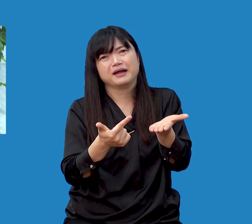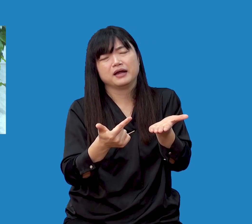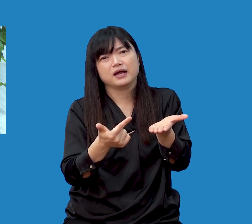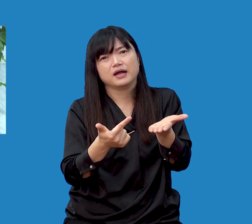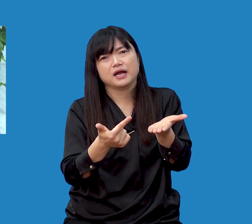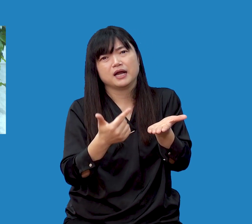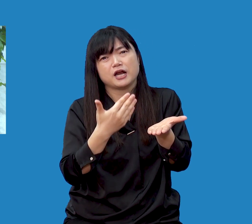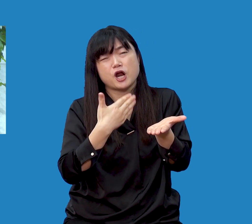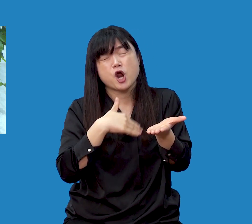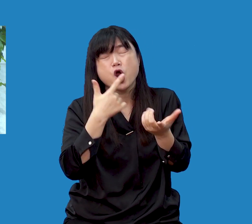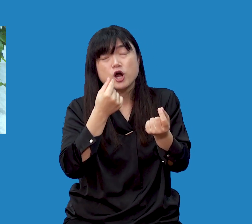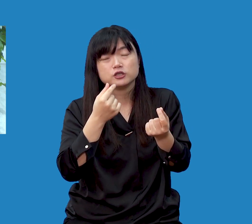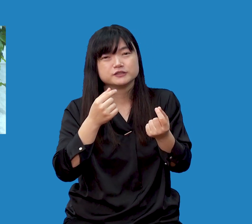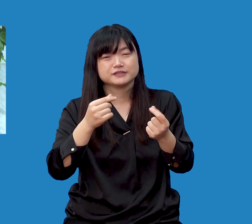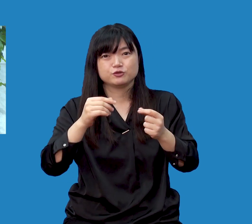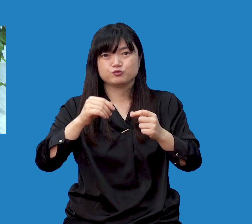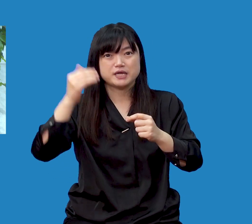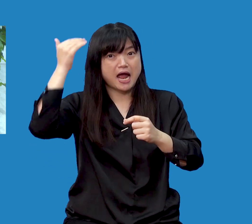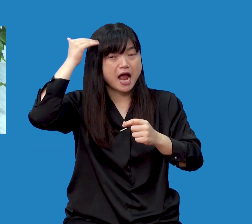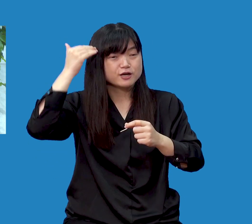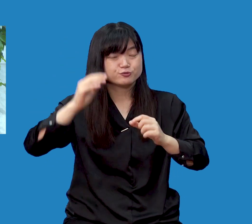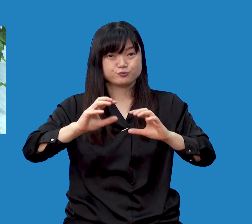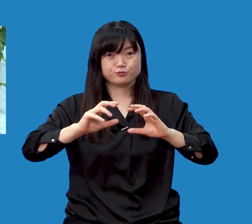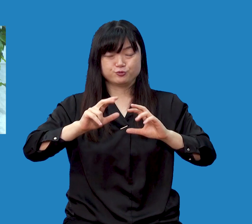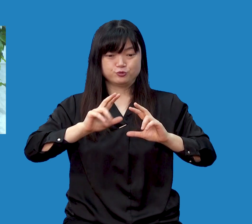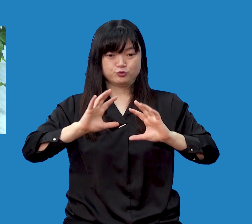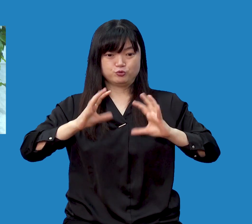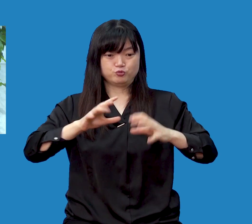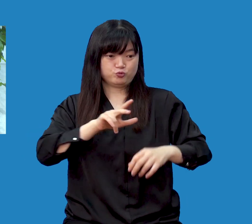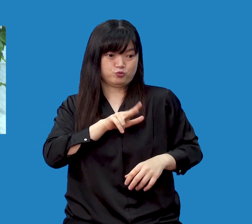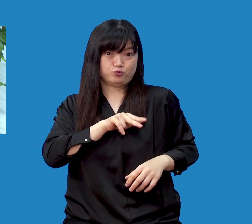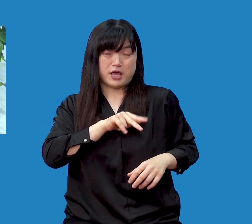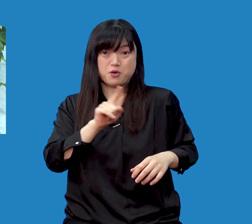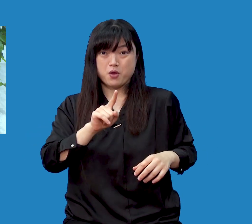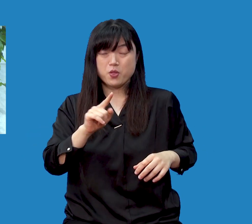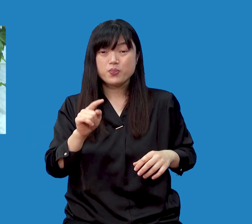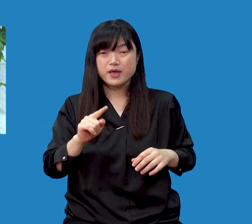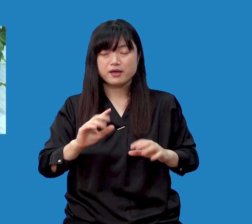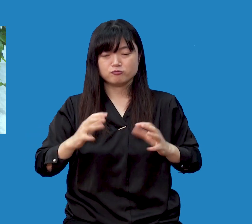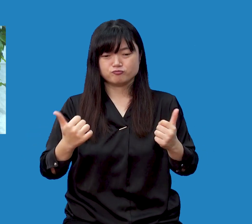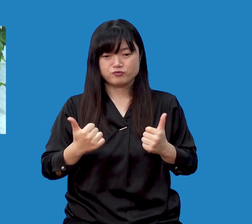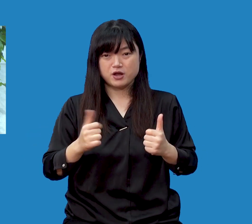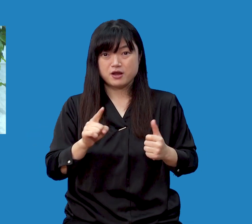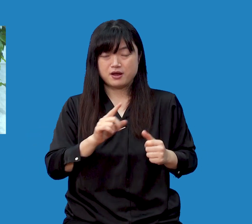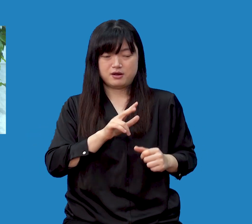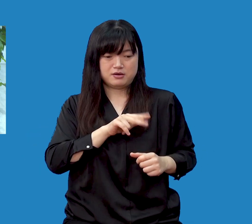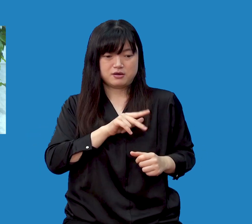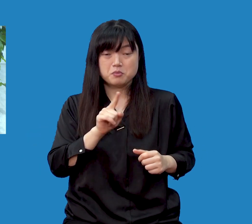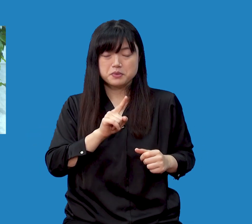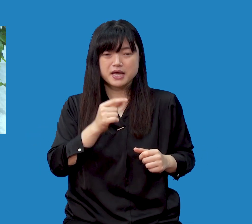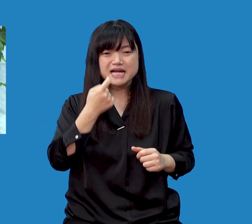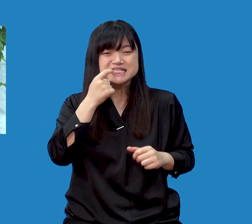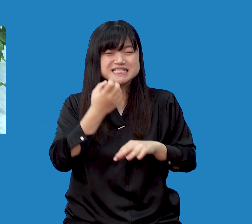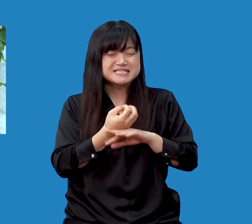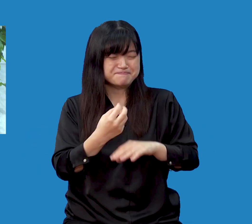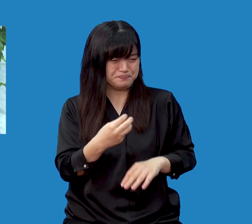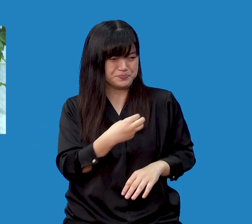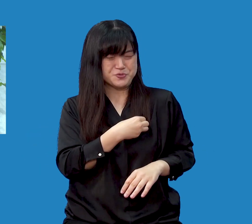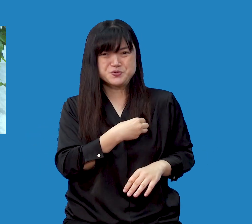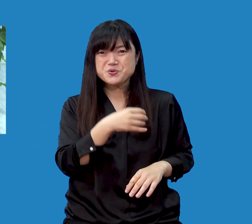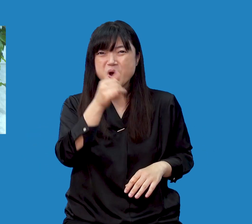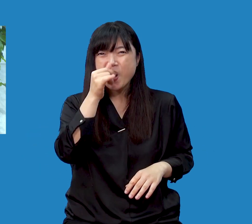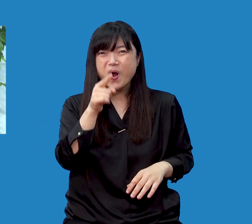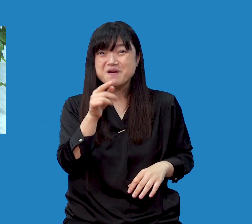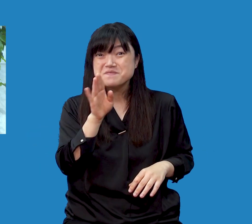아시는 대로 우리나라 국회의원들은 가슴에 금배지를 답니다. 금배지 다는